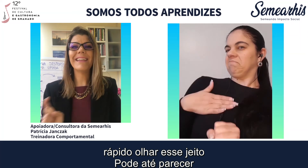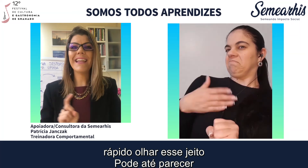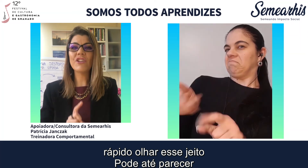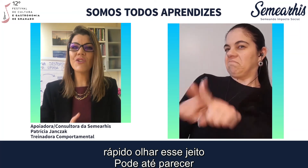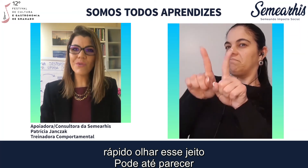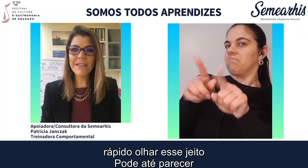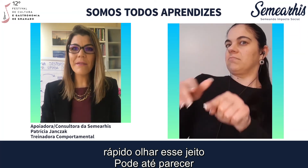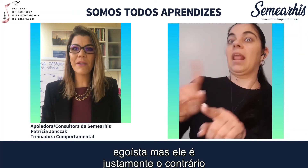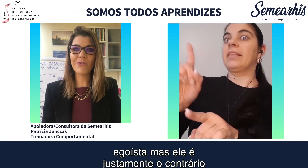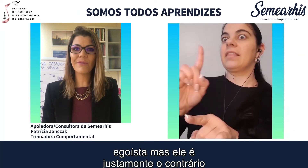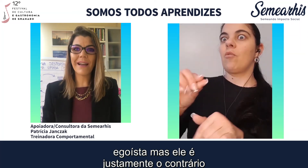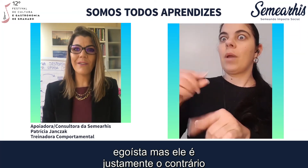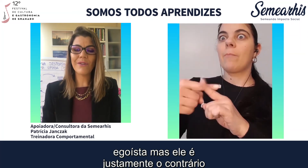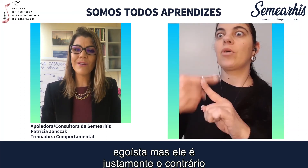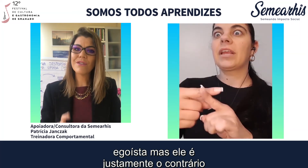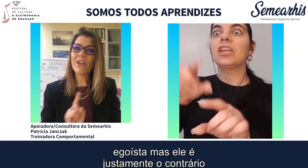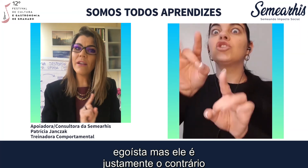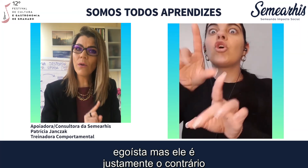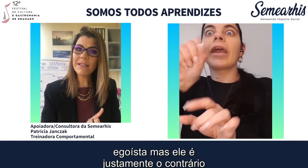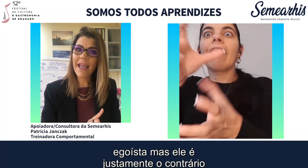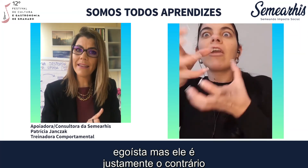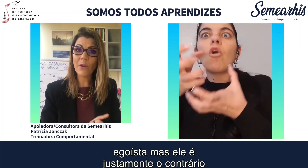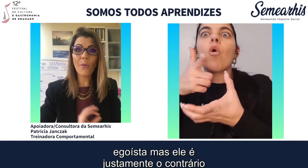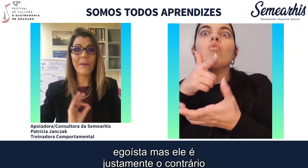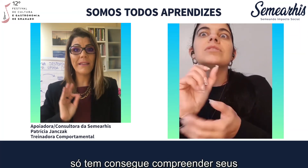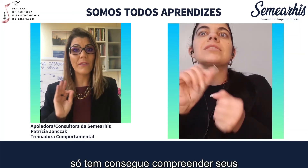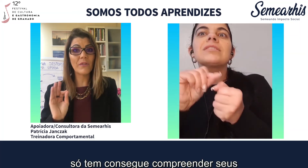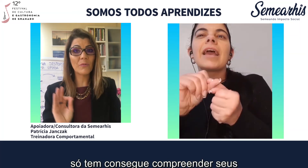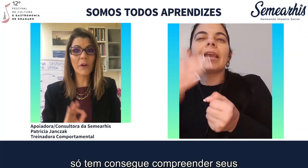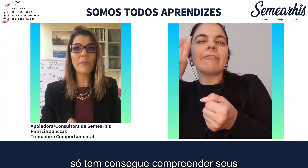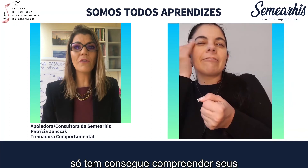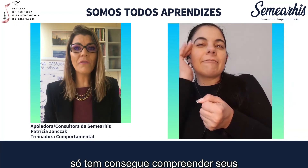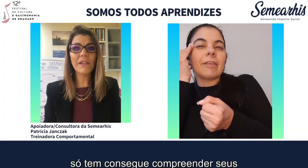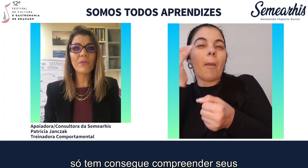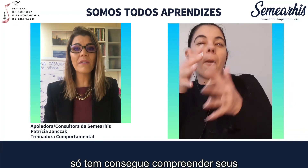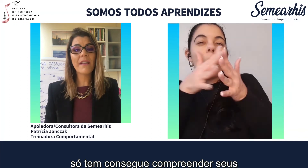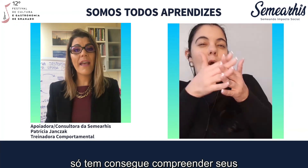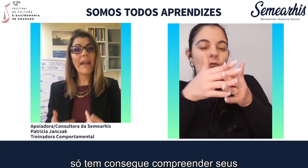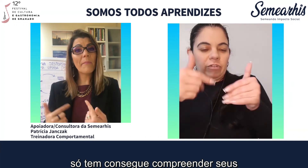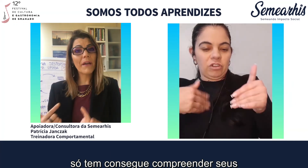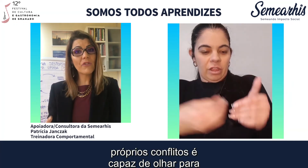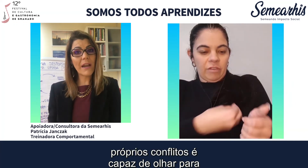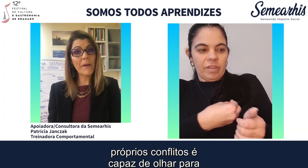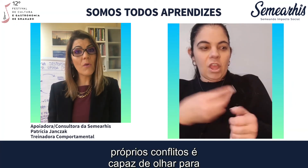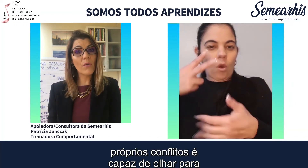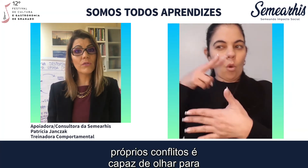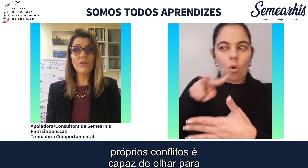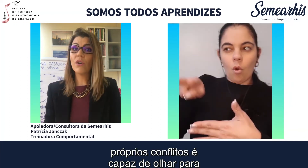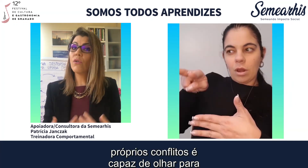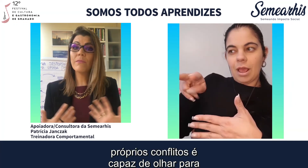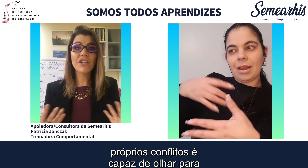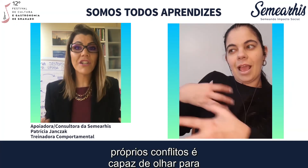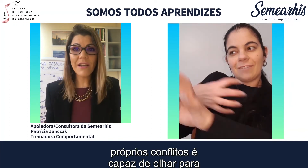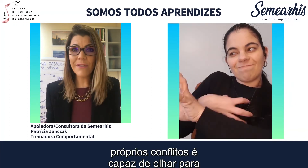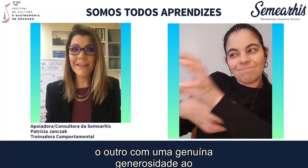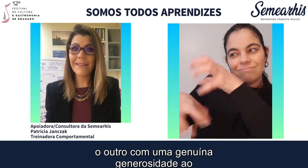mas ele é justamente o contrário. Só quem consegue compreender os seus próprios conflitos é capaz de olhar para o outro com